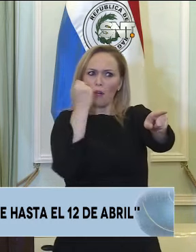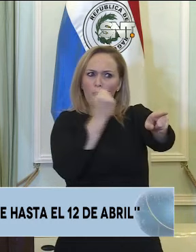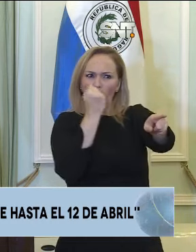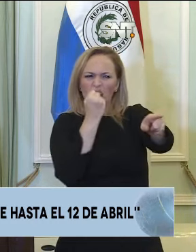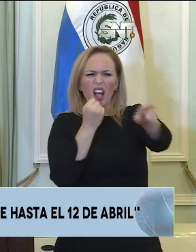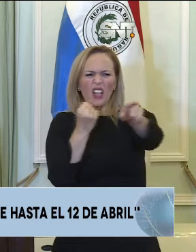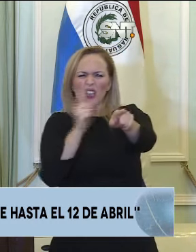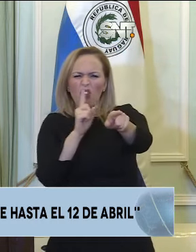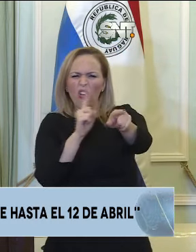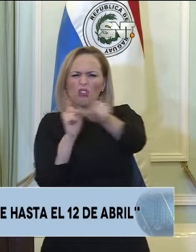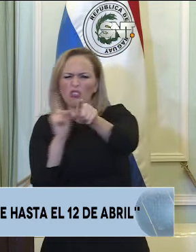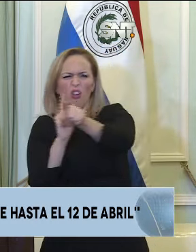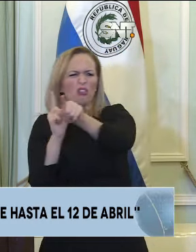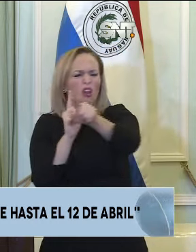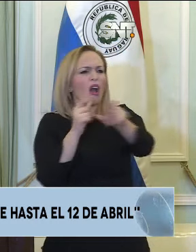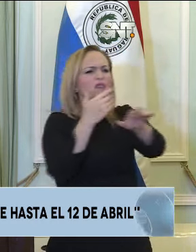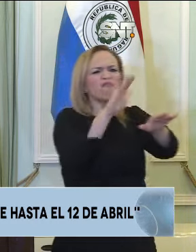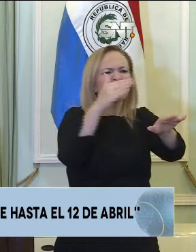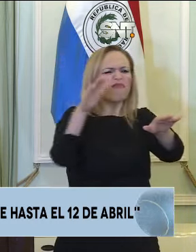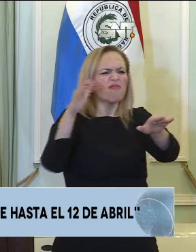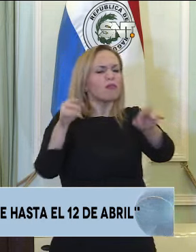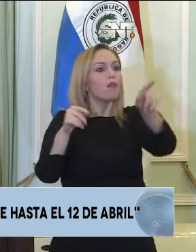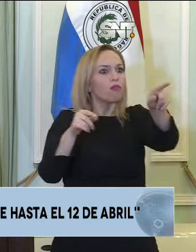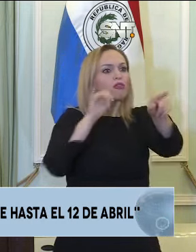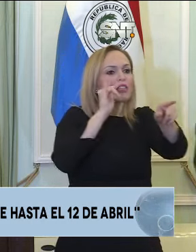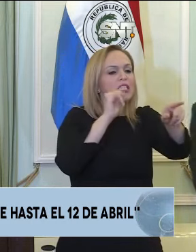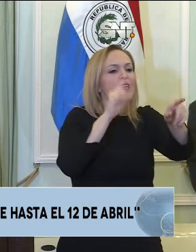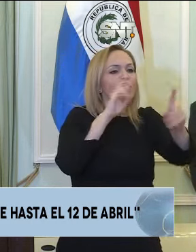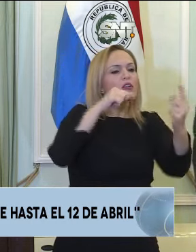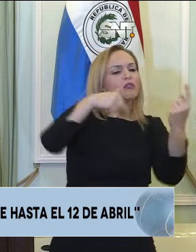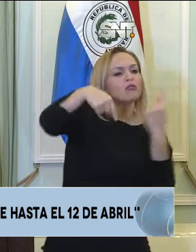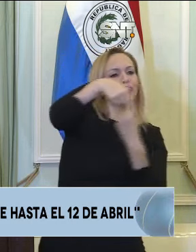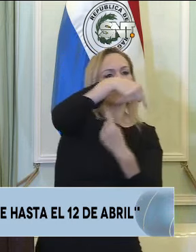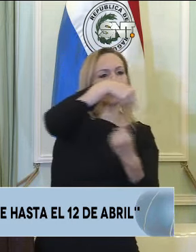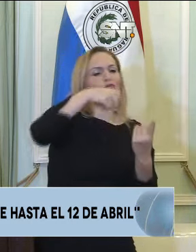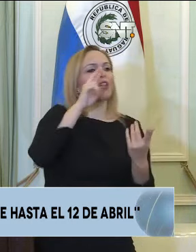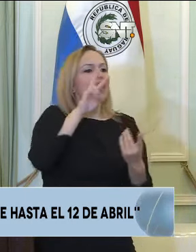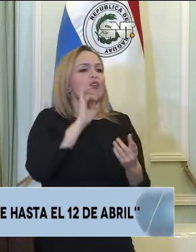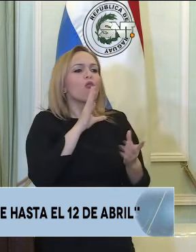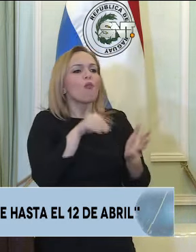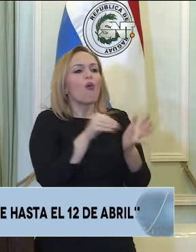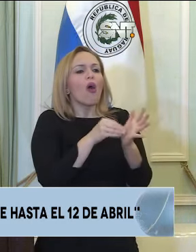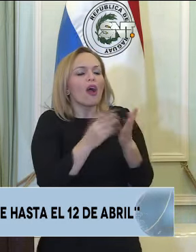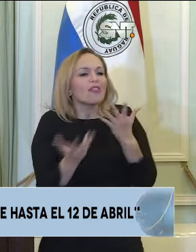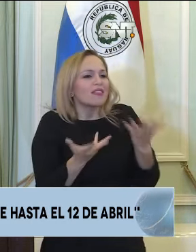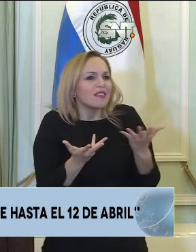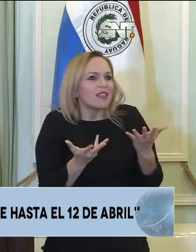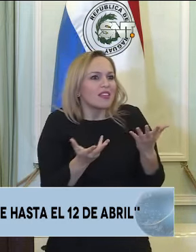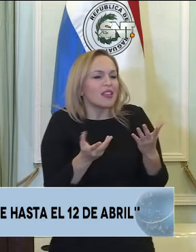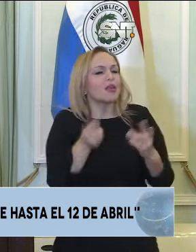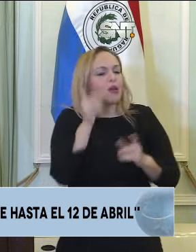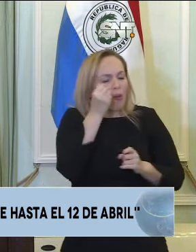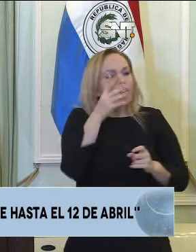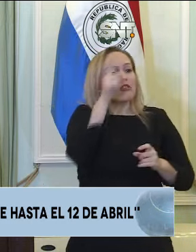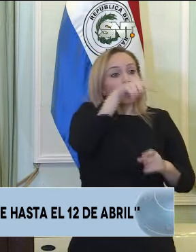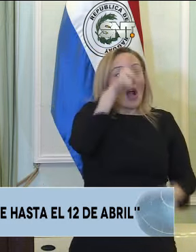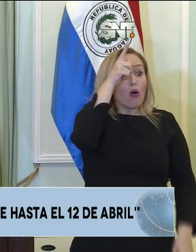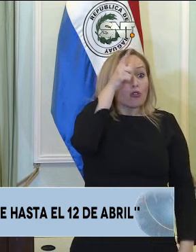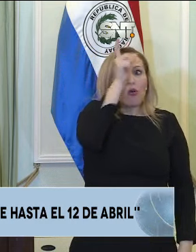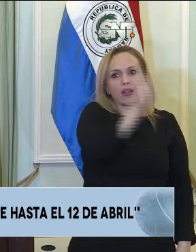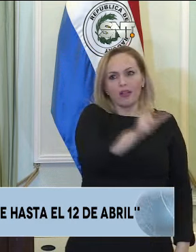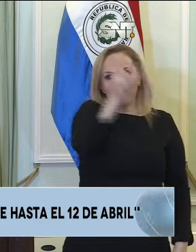hay instituciones que tienen quizás la necesidad de que el 90% de su personal esté y otras que tienen una necesidad menos. que cada autoridad va